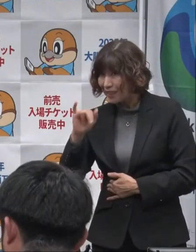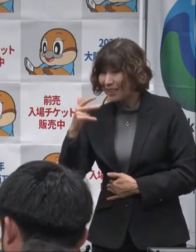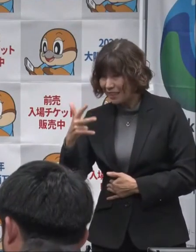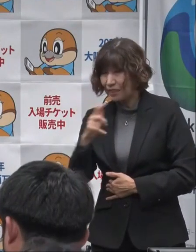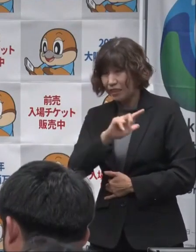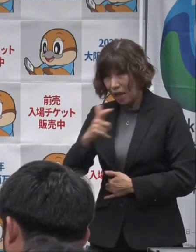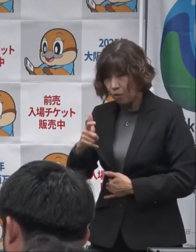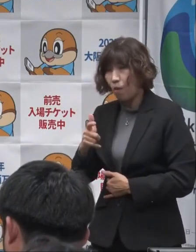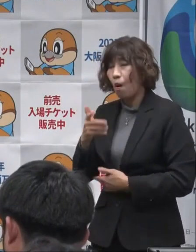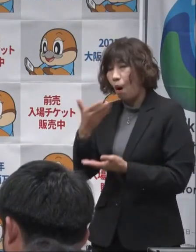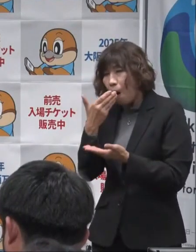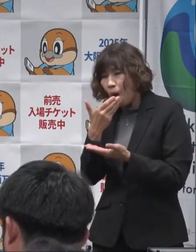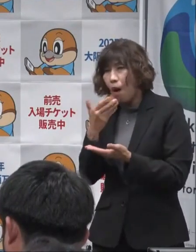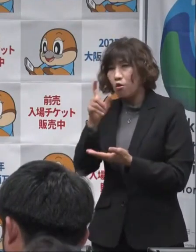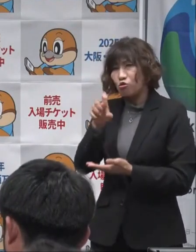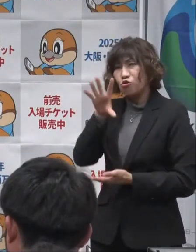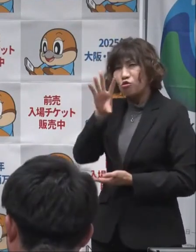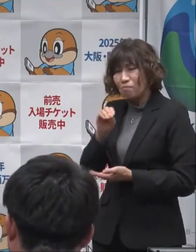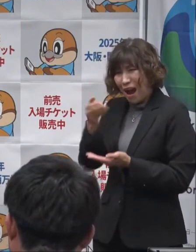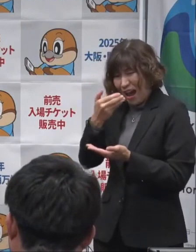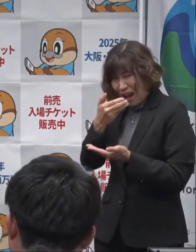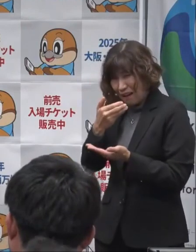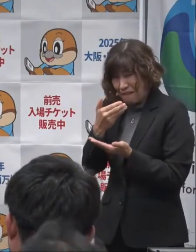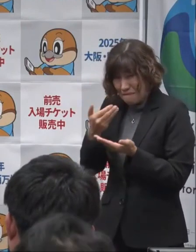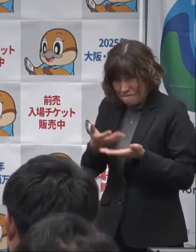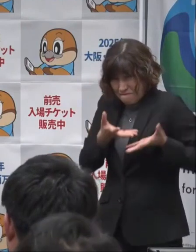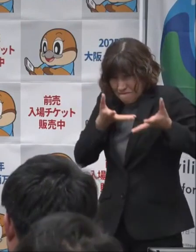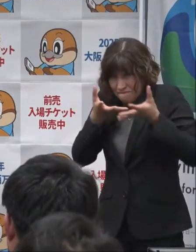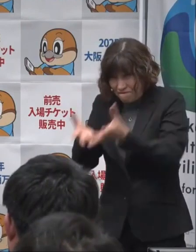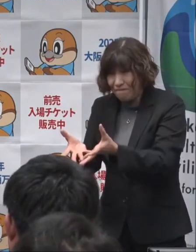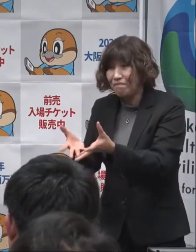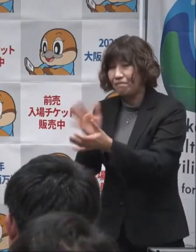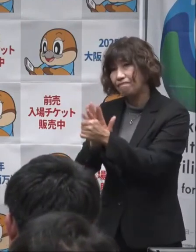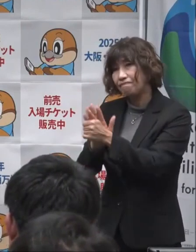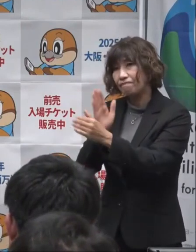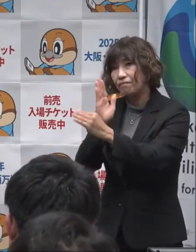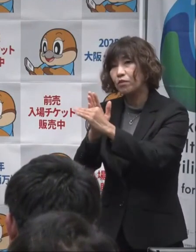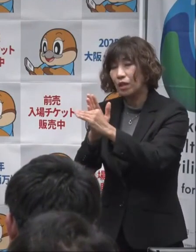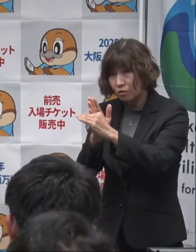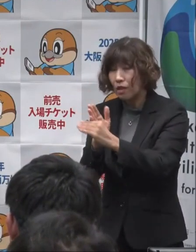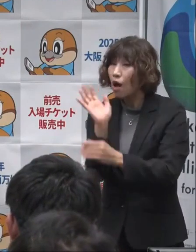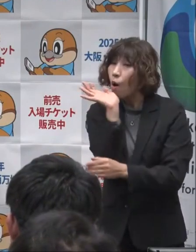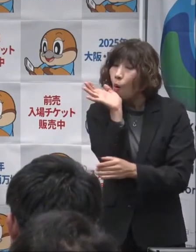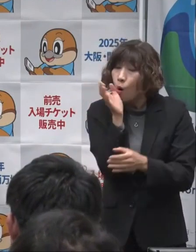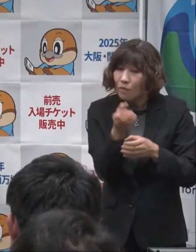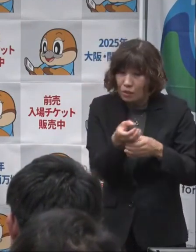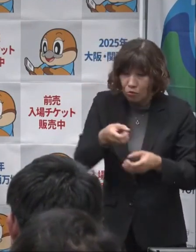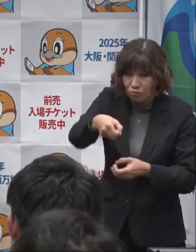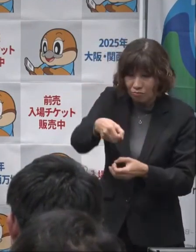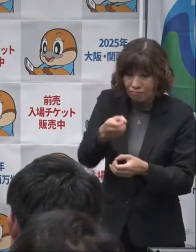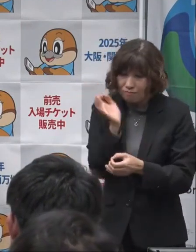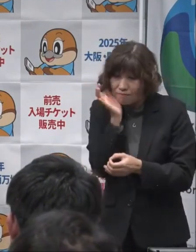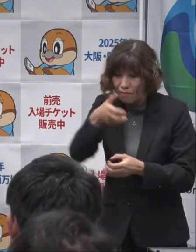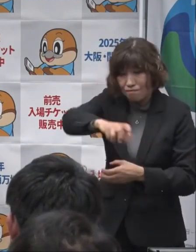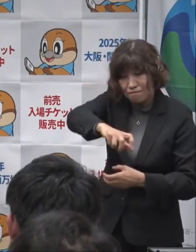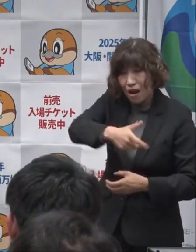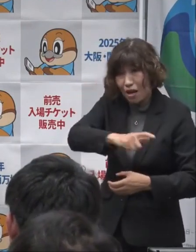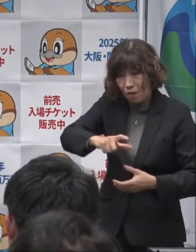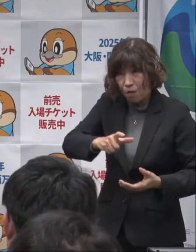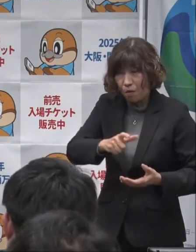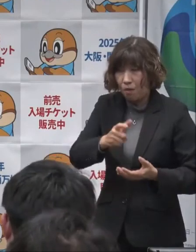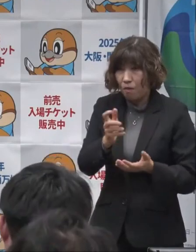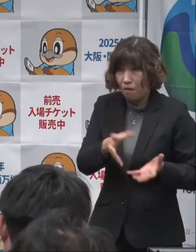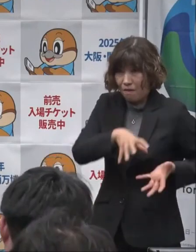等を含めてここにある通り支援物資を支援をしております。また給水支援についても継続